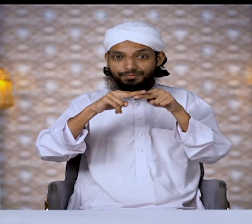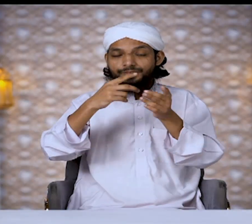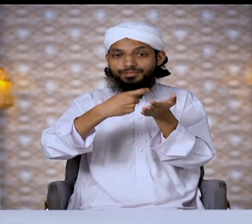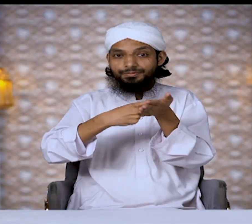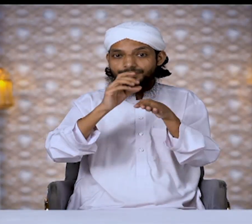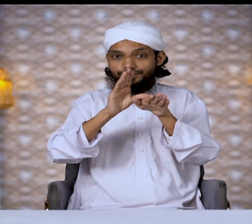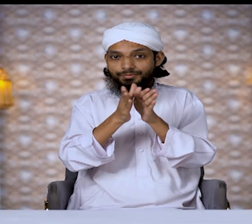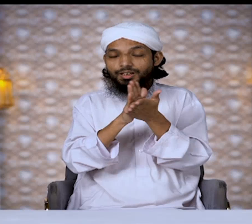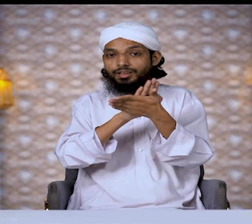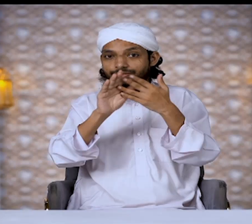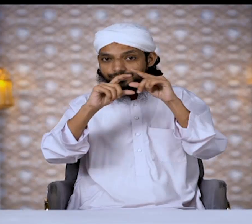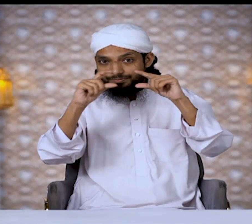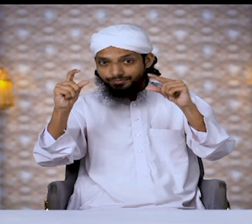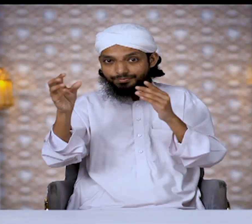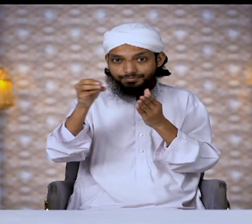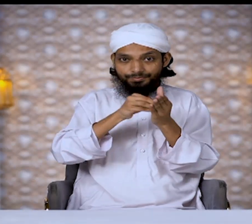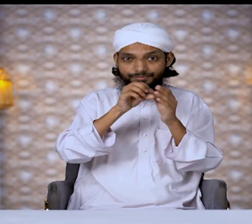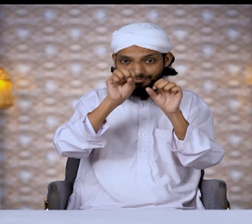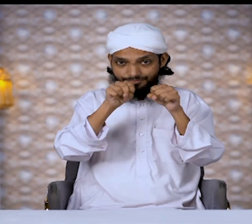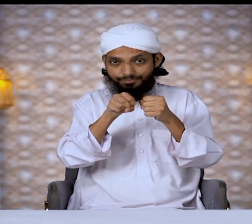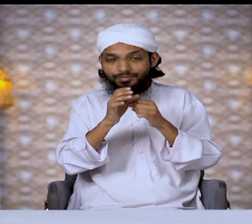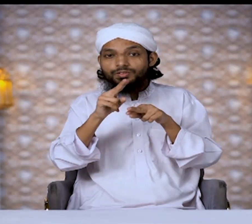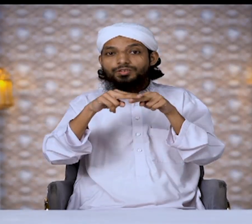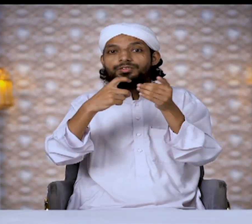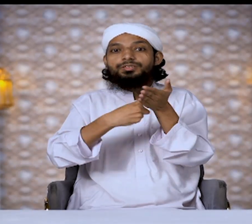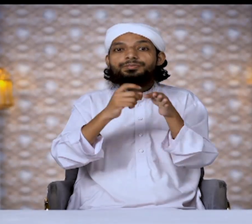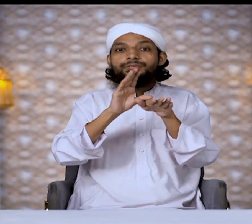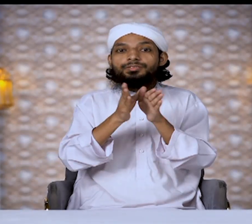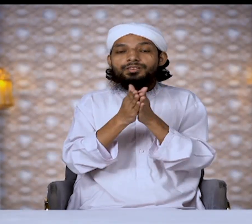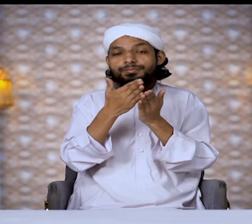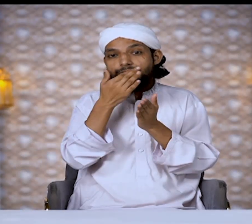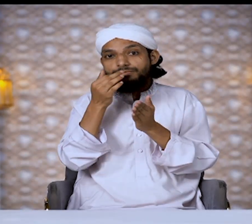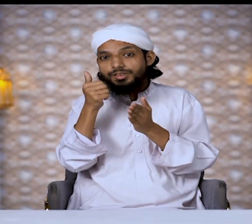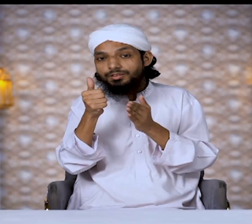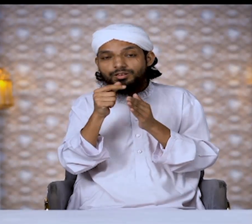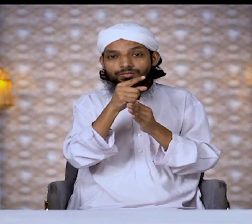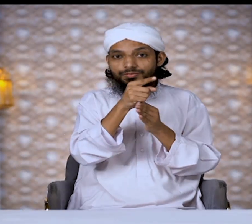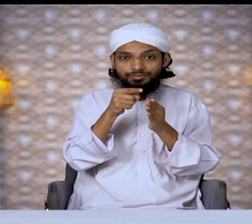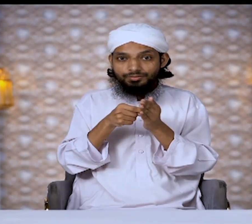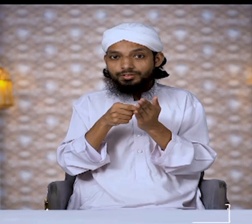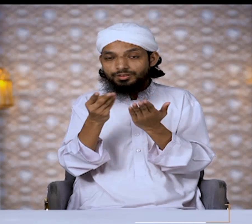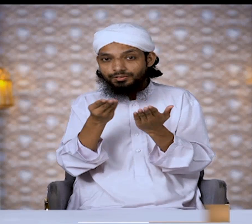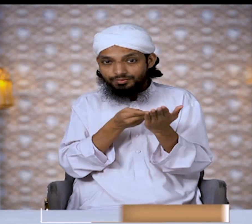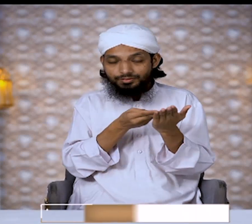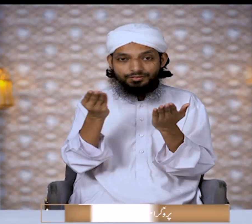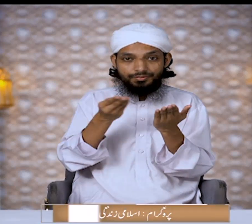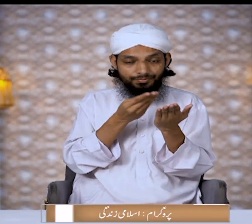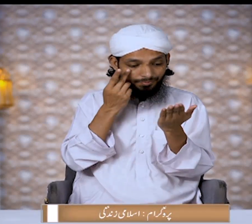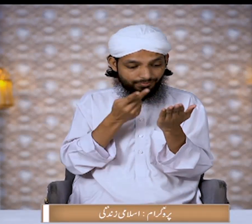اور علم فقہ کی کتب کا بھرپور علم موجود ہے۔ فتاوی رضویہ میں نادر و نیاب حوالوں کا بھی جگہ بجگہ ذکر کیا گیا ہے۔